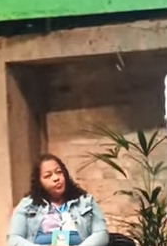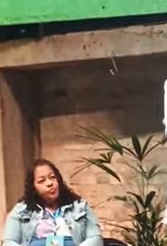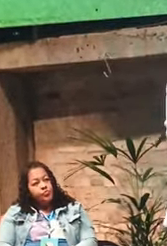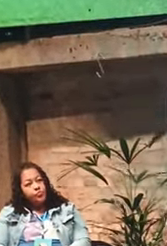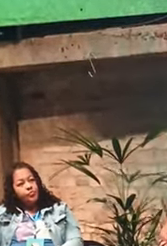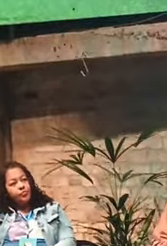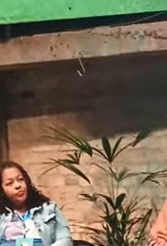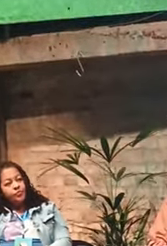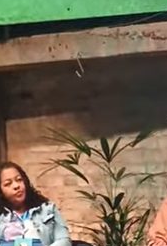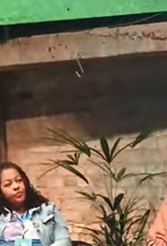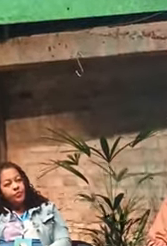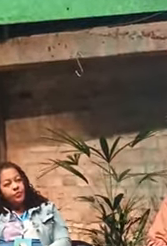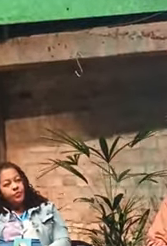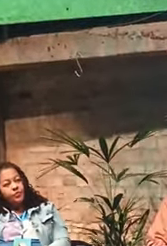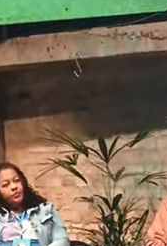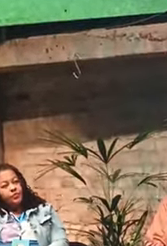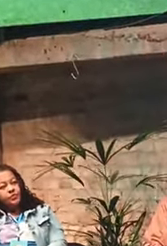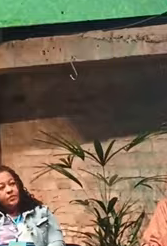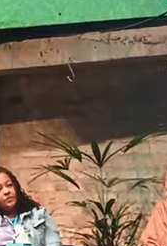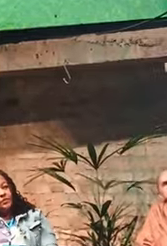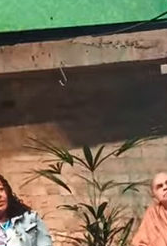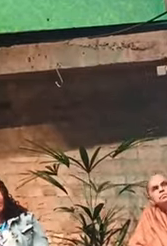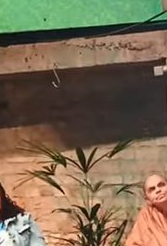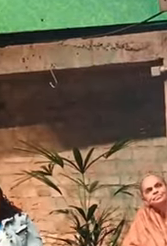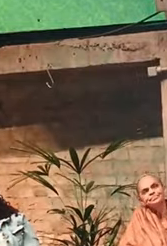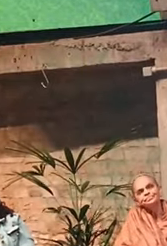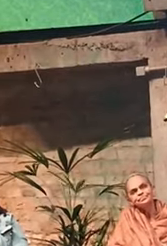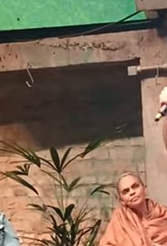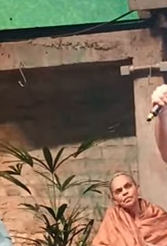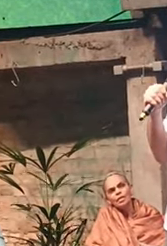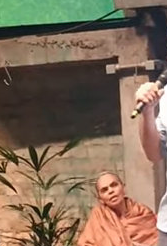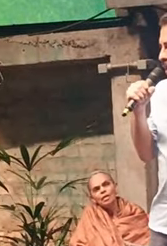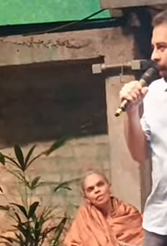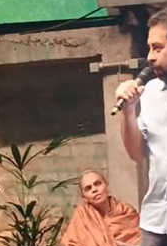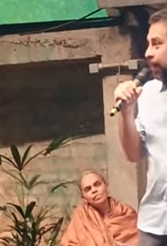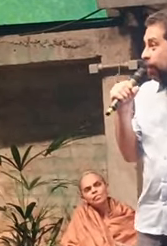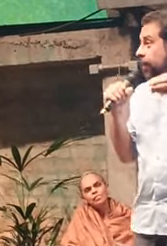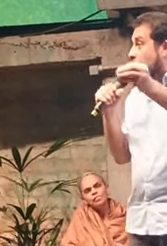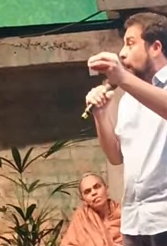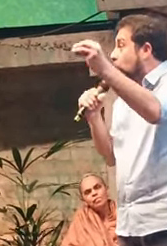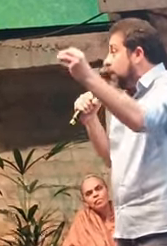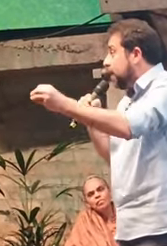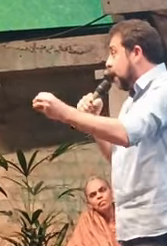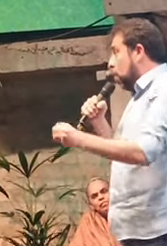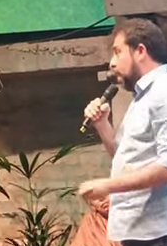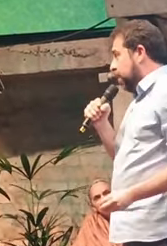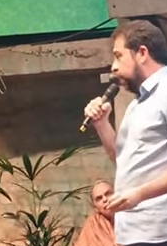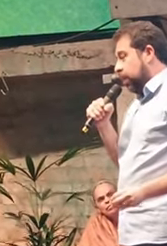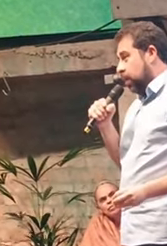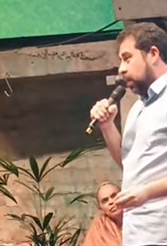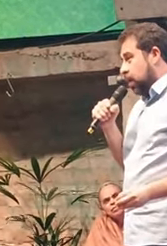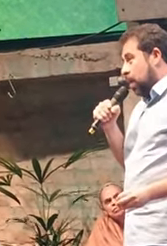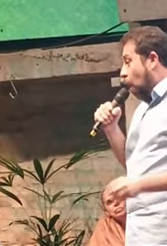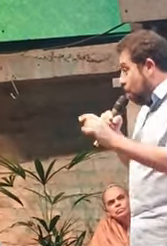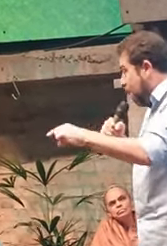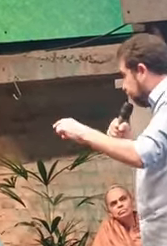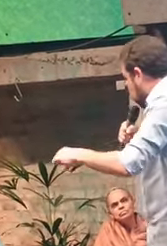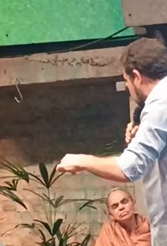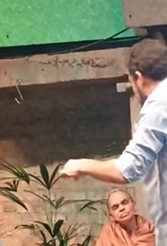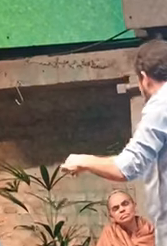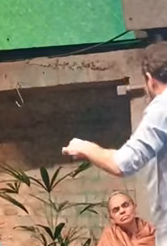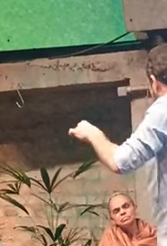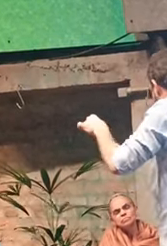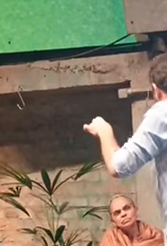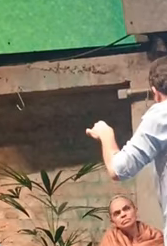Isso pode, inclusive, ajudar a pagar o próprio sistema. A cidade de São Paulo, literalmente, ao